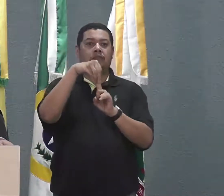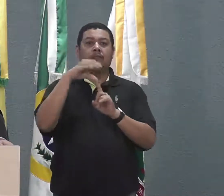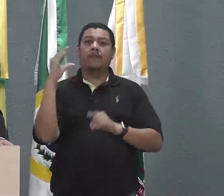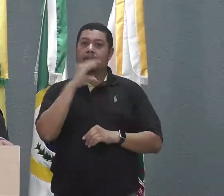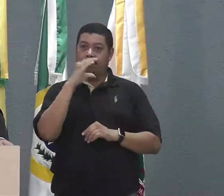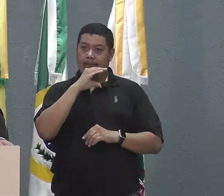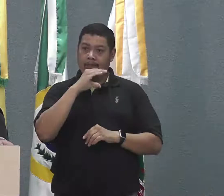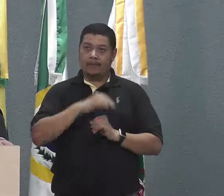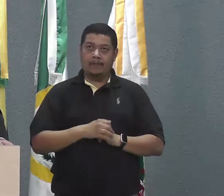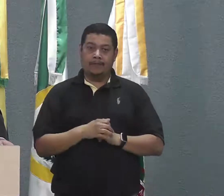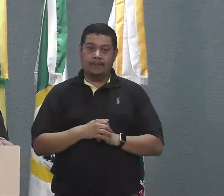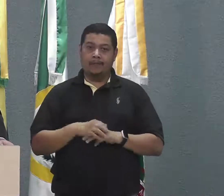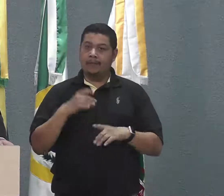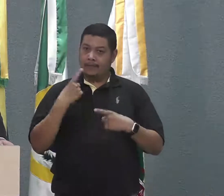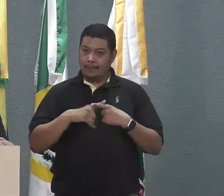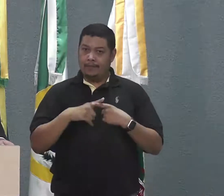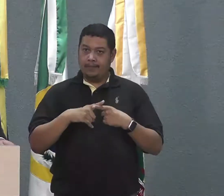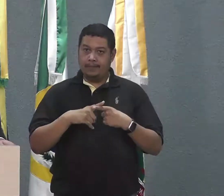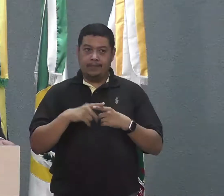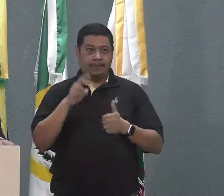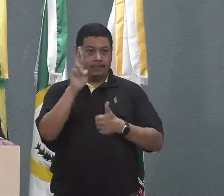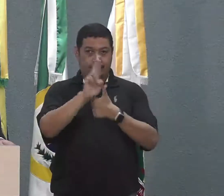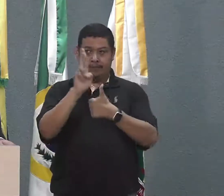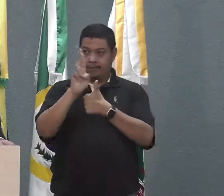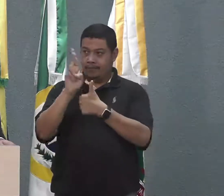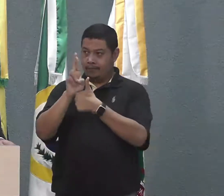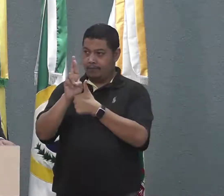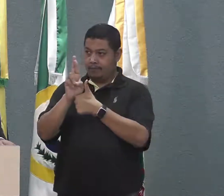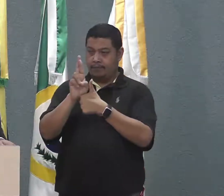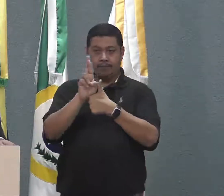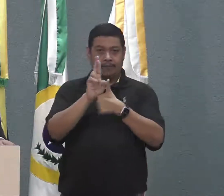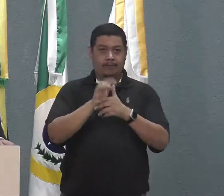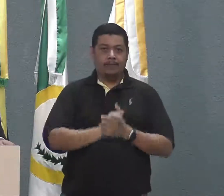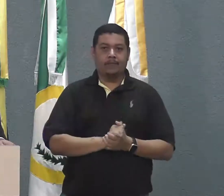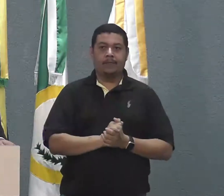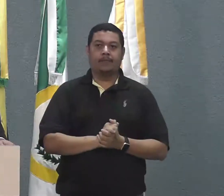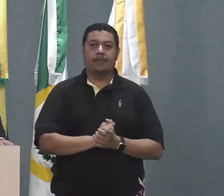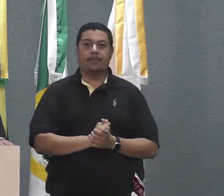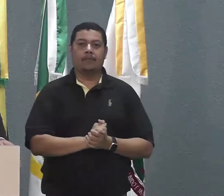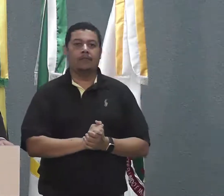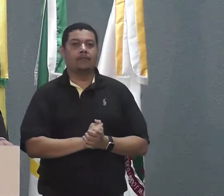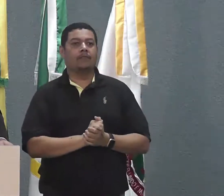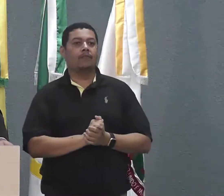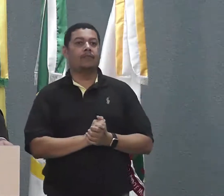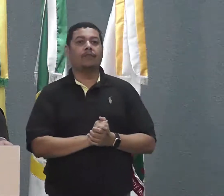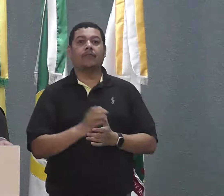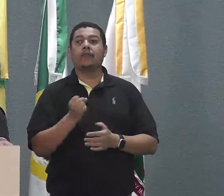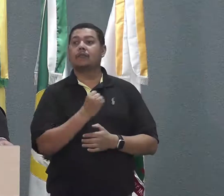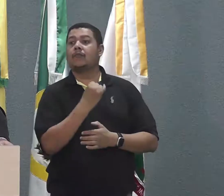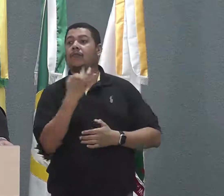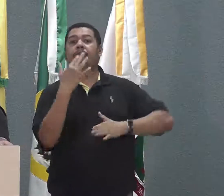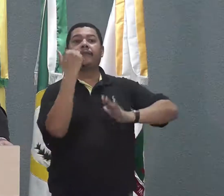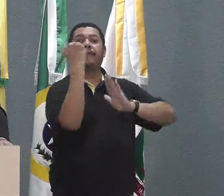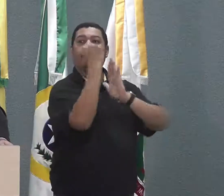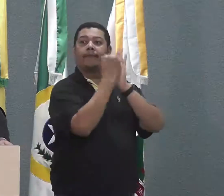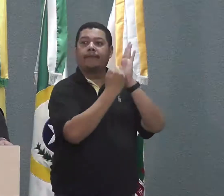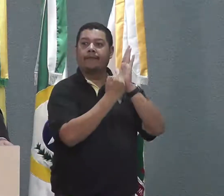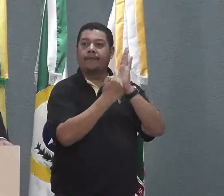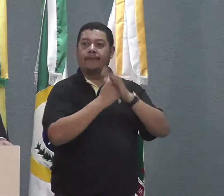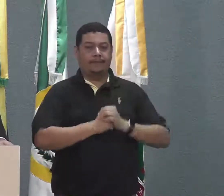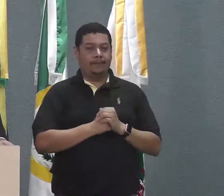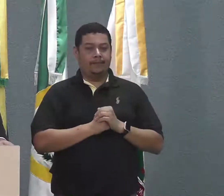urgente para a Procuradoria da Câmara Municipal de Cacoal? Quais os valores